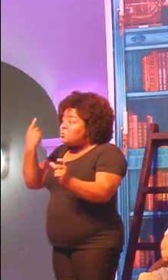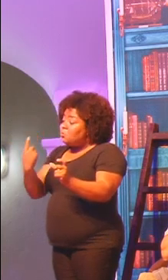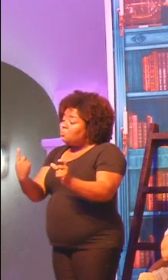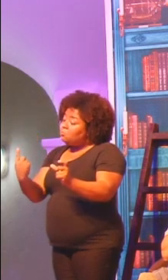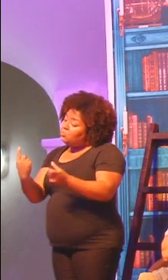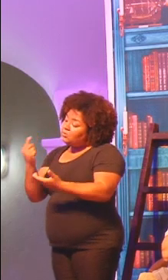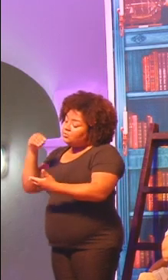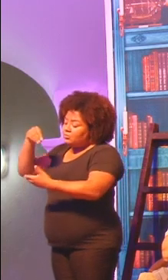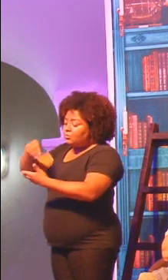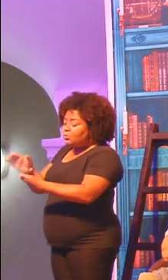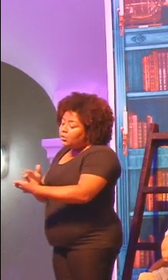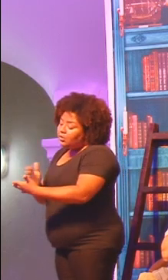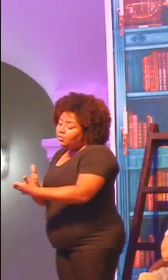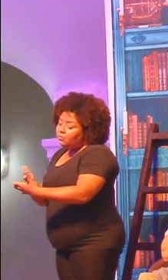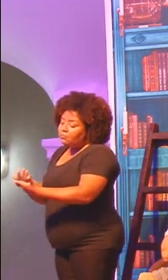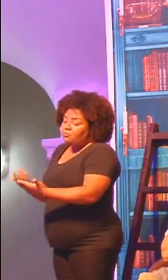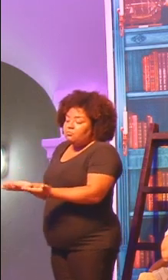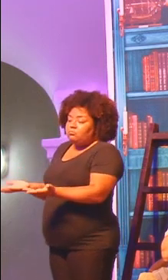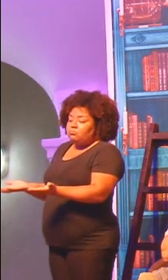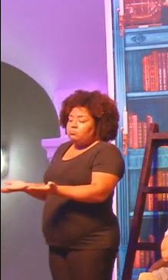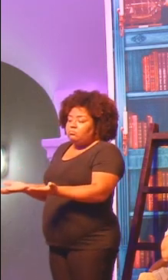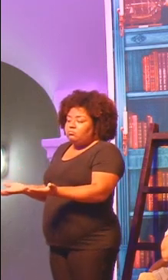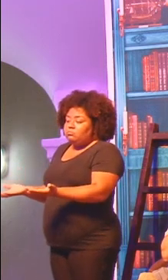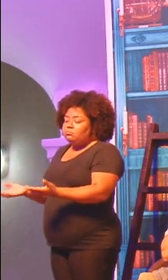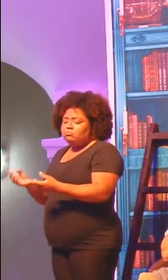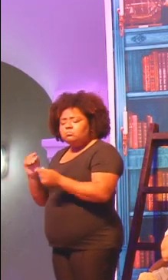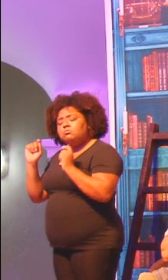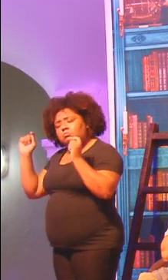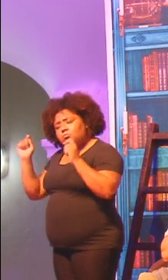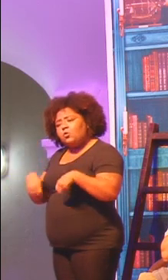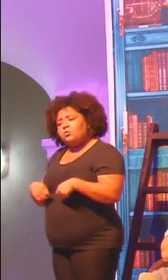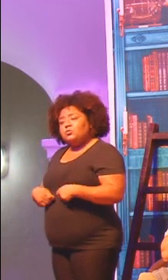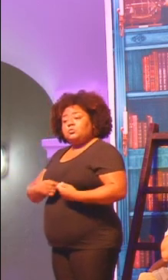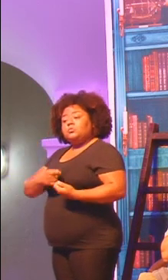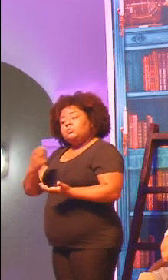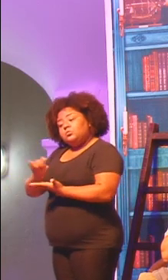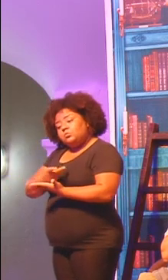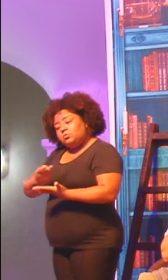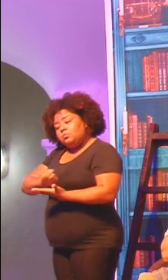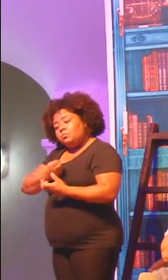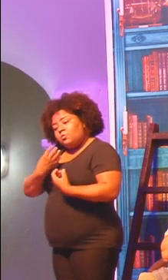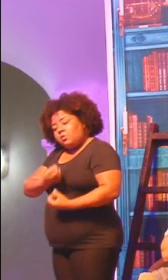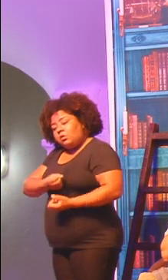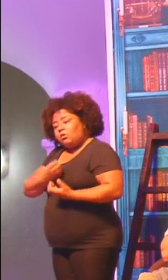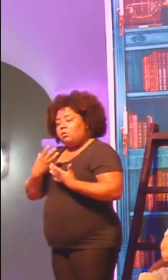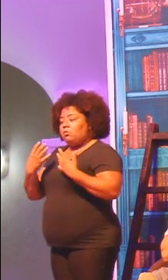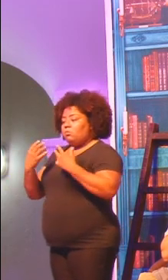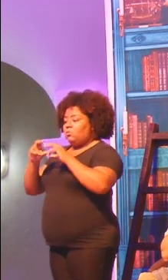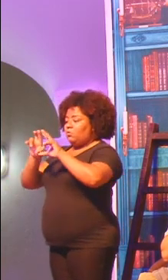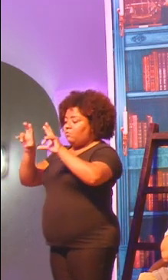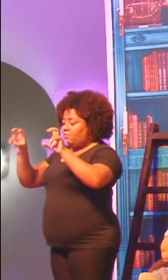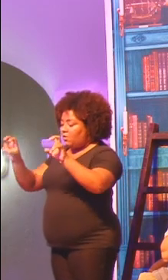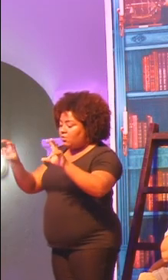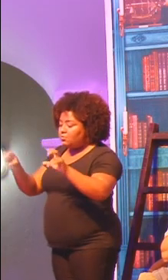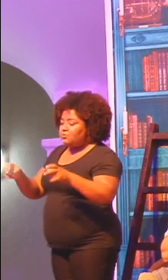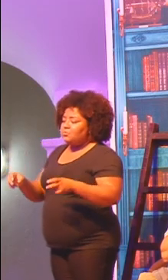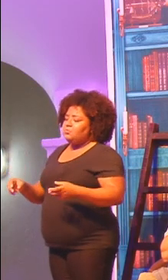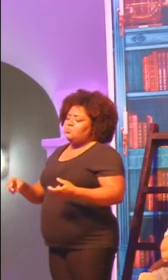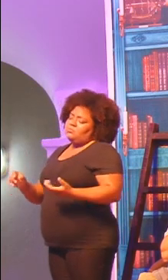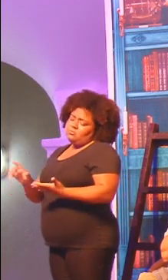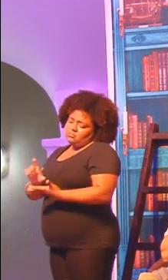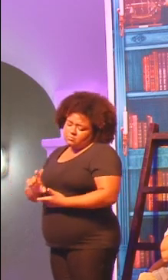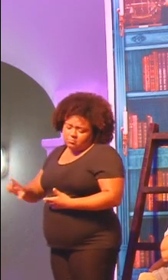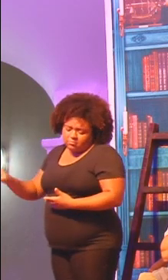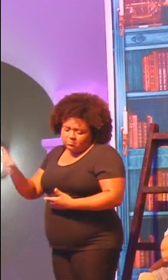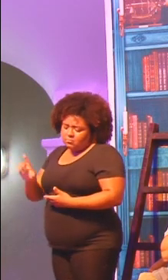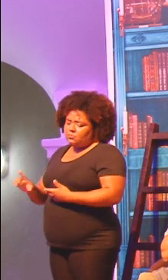de um romance ou de um conto. Pode acontecer num poema, num verso. A literatura,